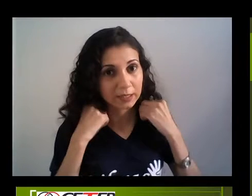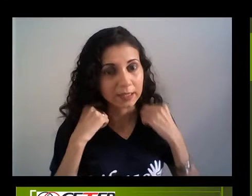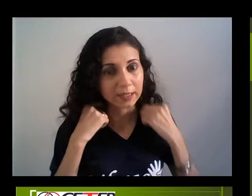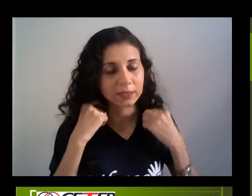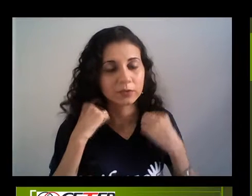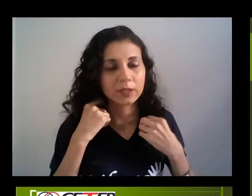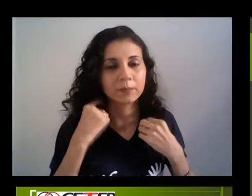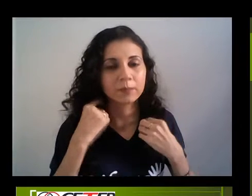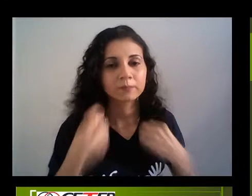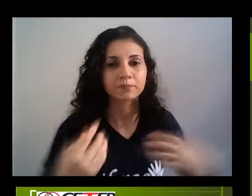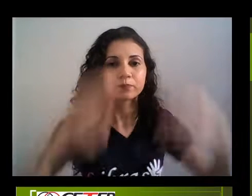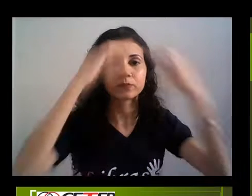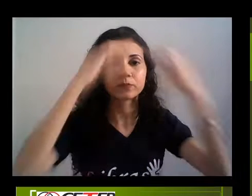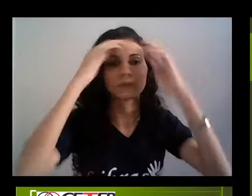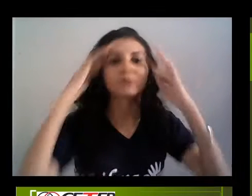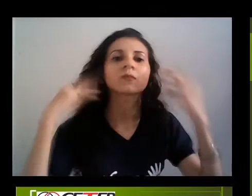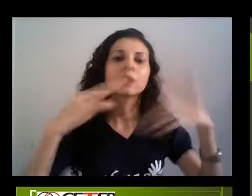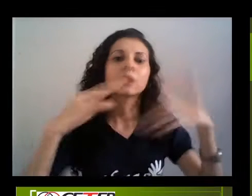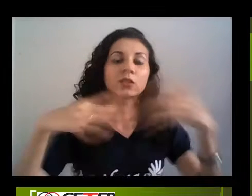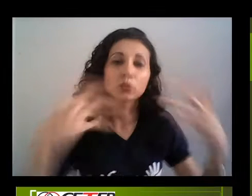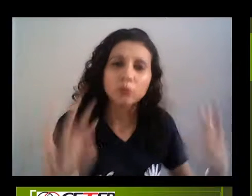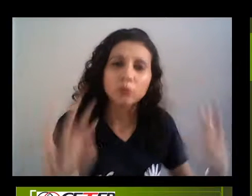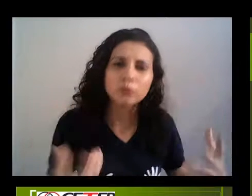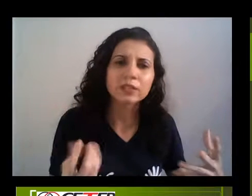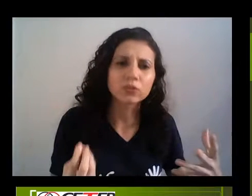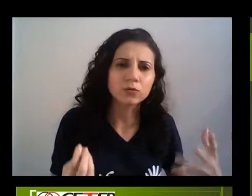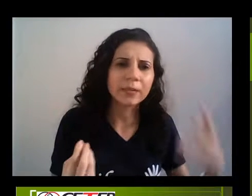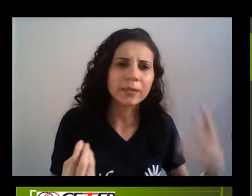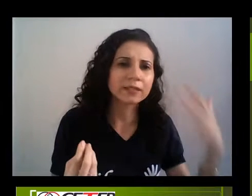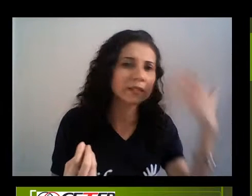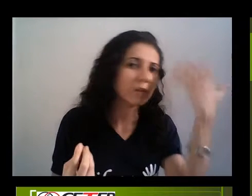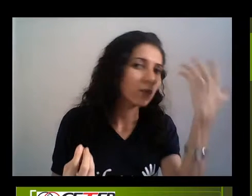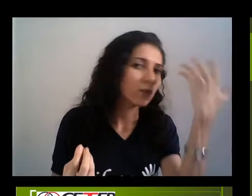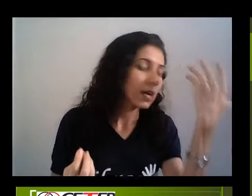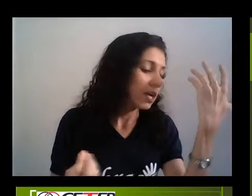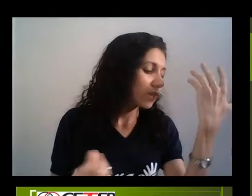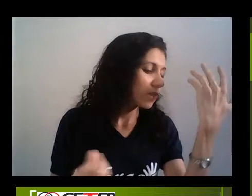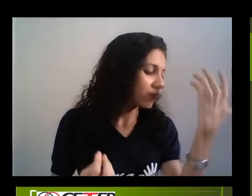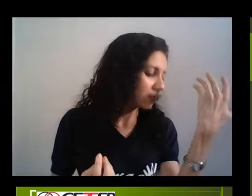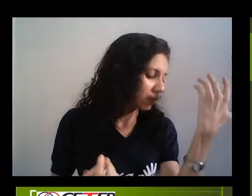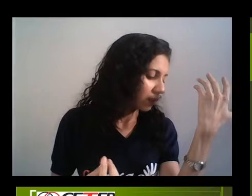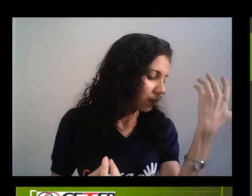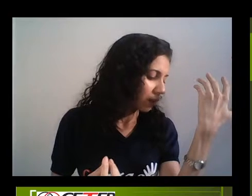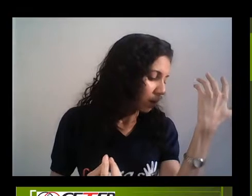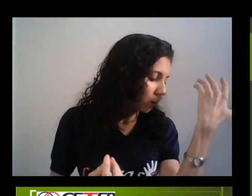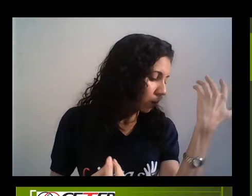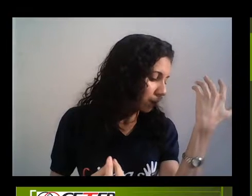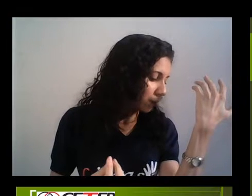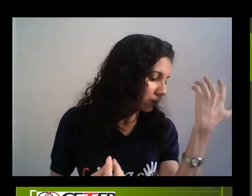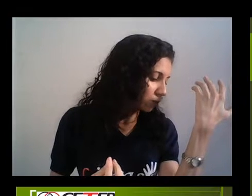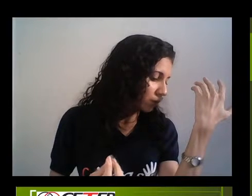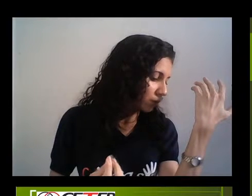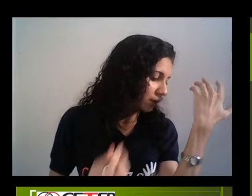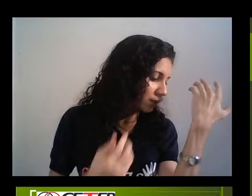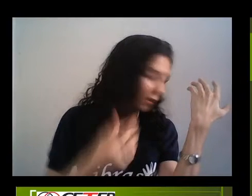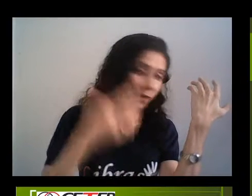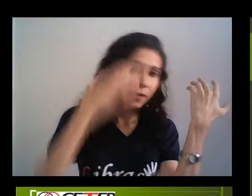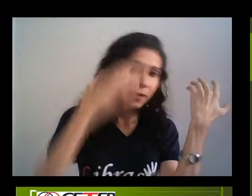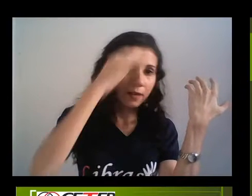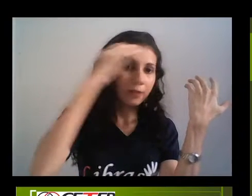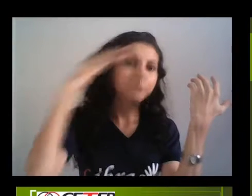música, né? Então, tem todo um contexto e tudo mais. Então, eu fiz aqui uma pessoa,